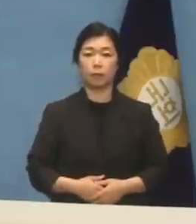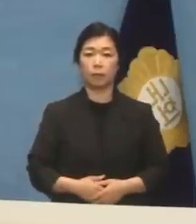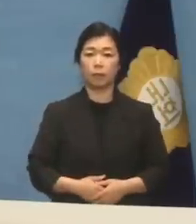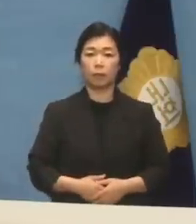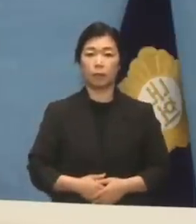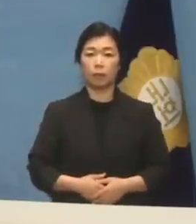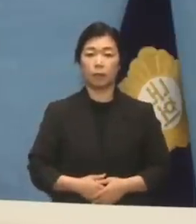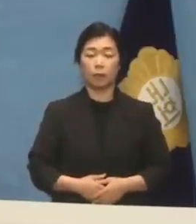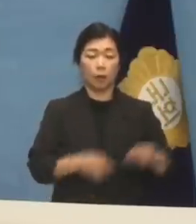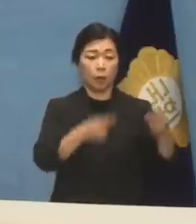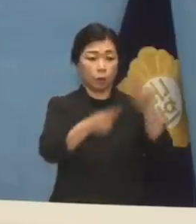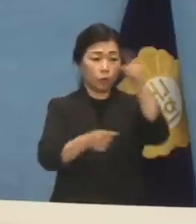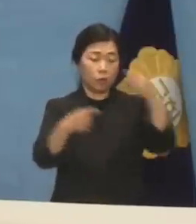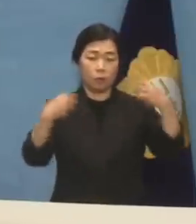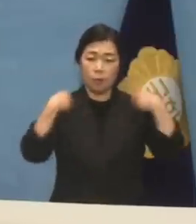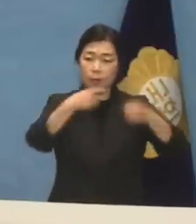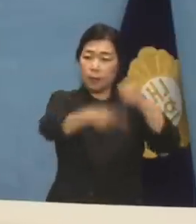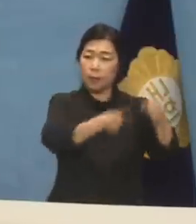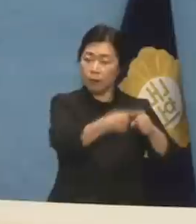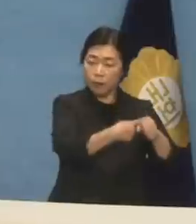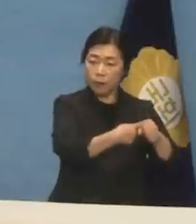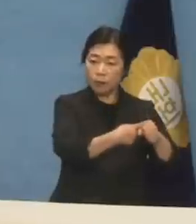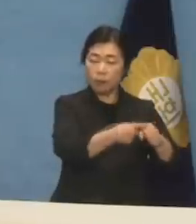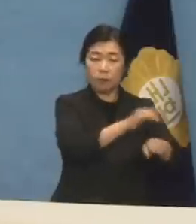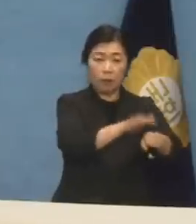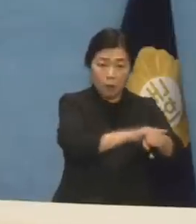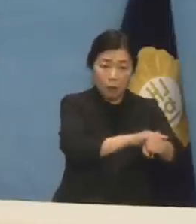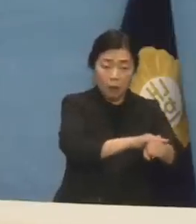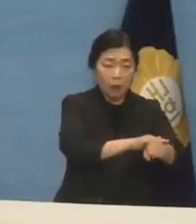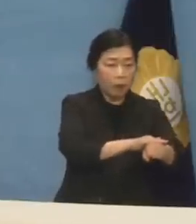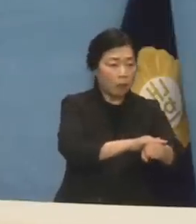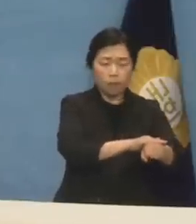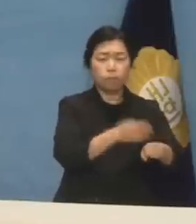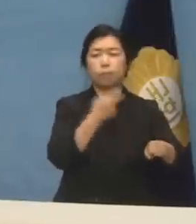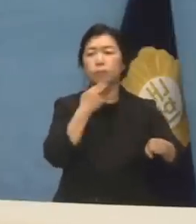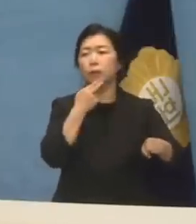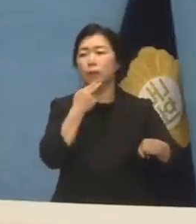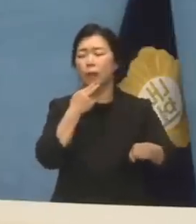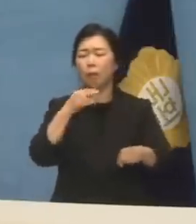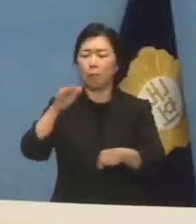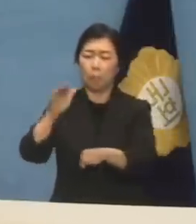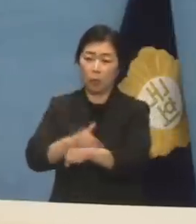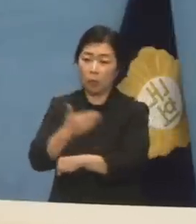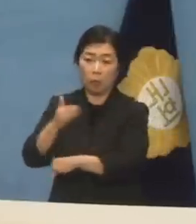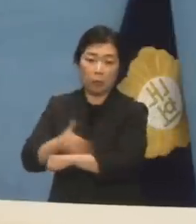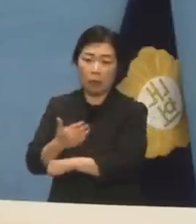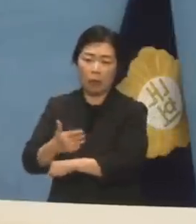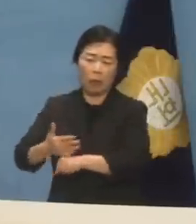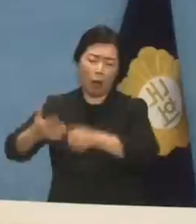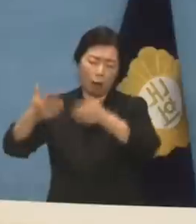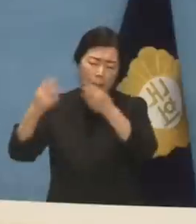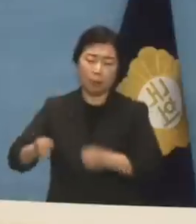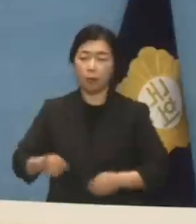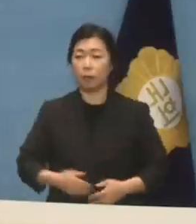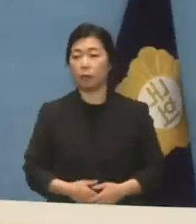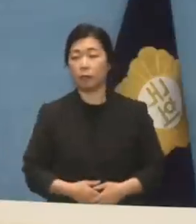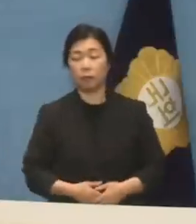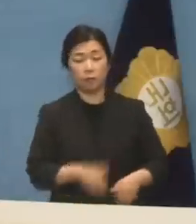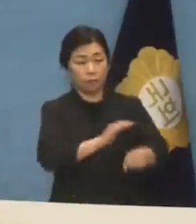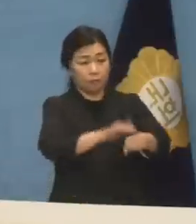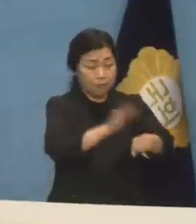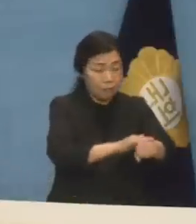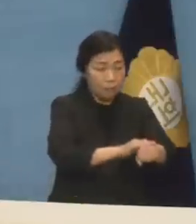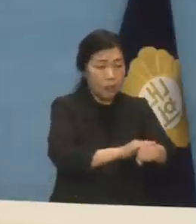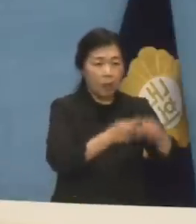생각합니다. 윤석열 정부 1년 잘한 거는 하나도 없었고 못한 거는 너무 많았습니다. 잘한